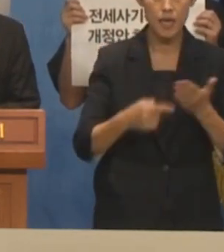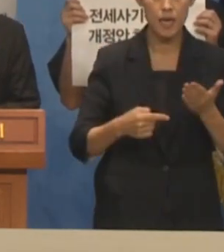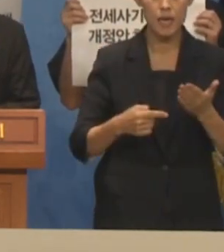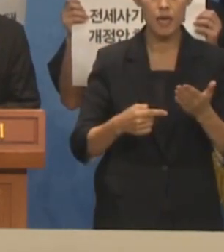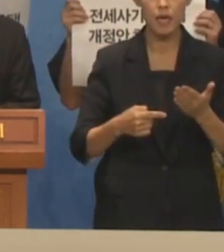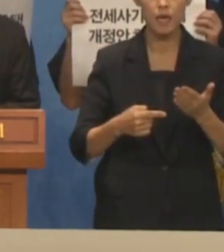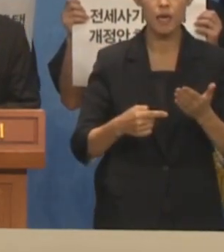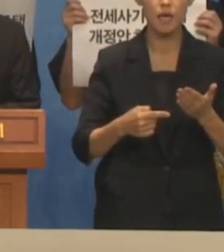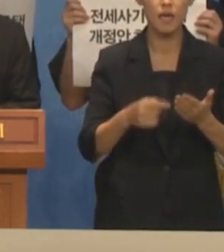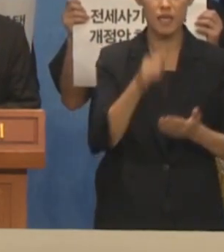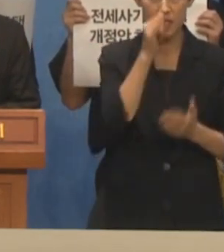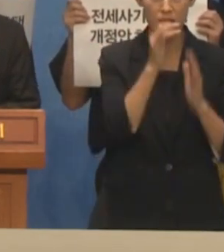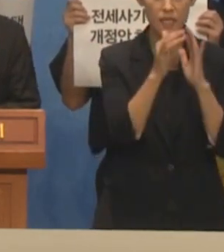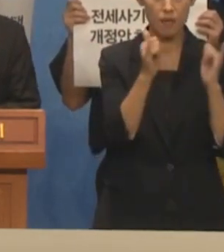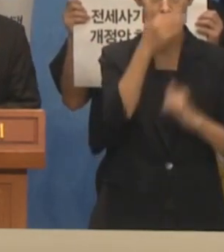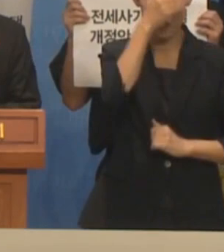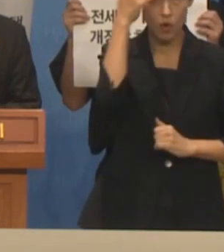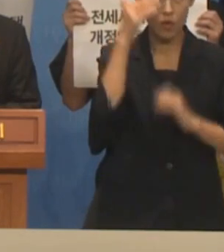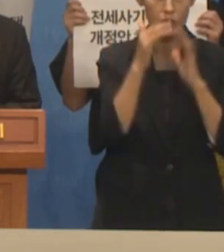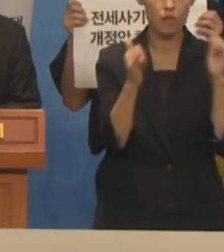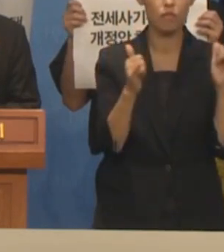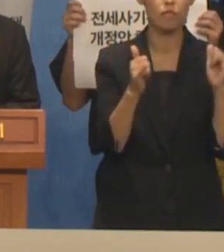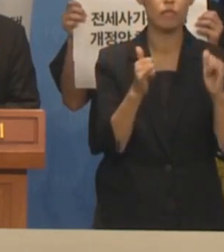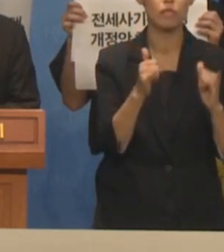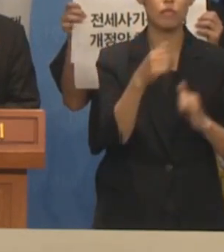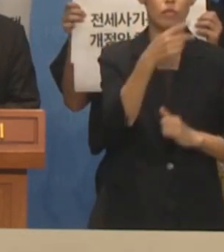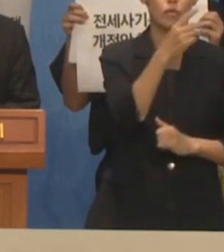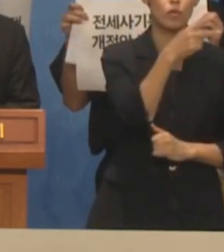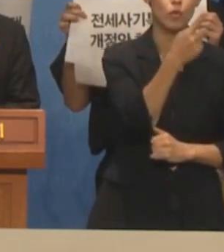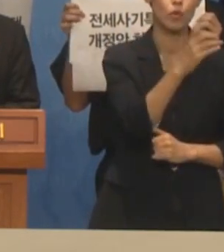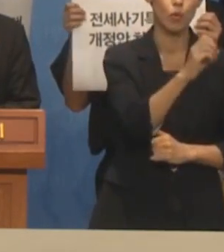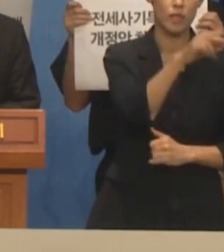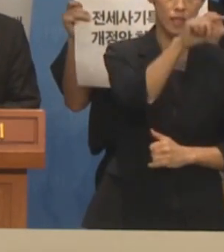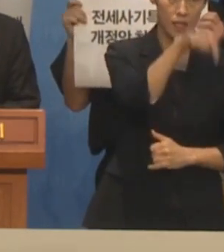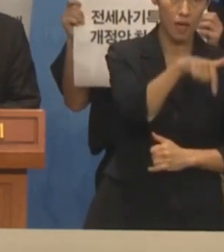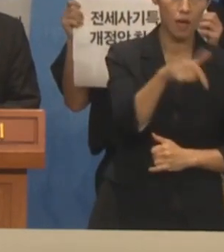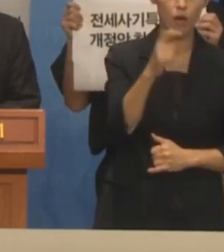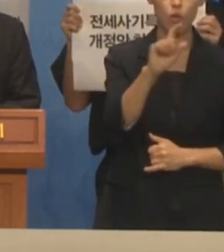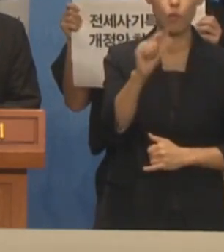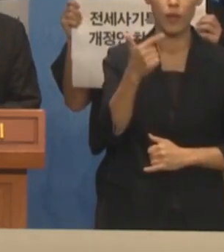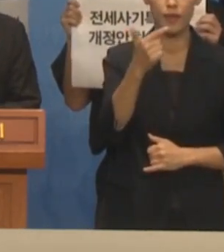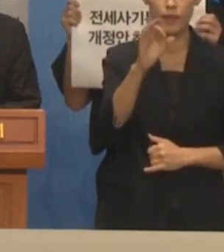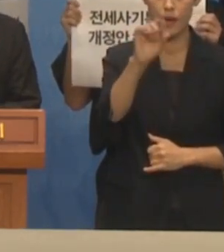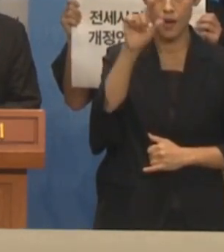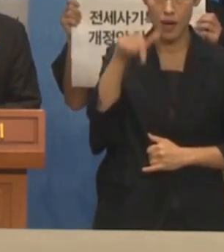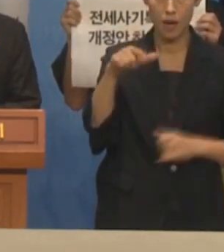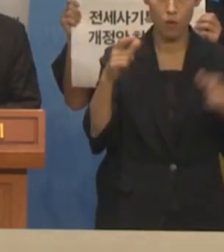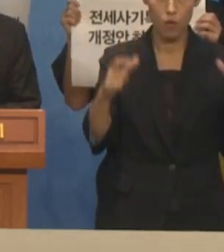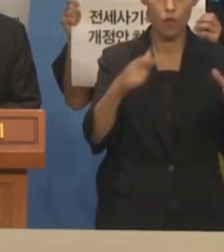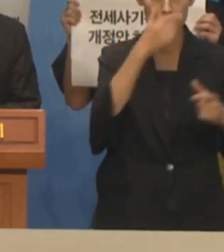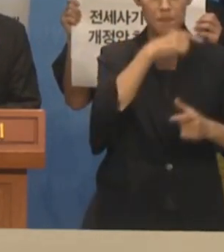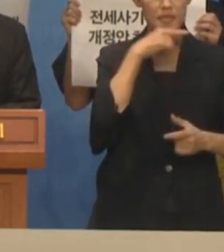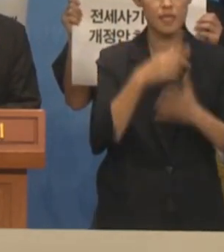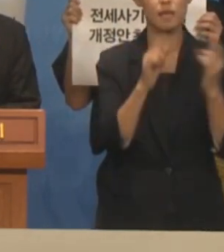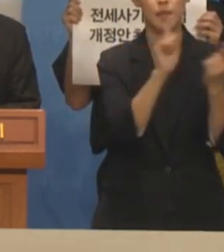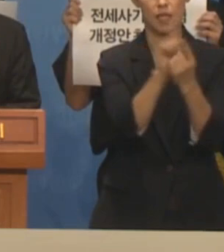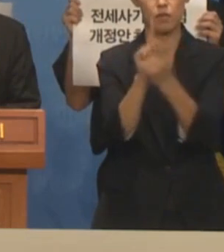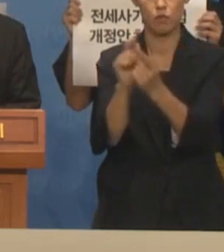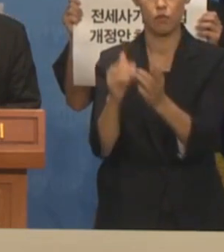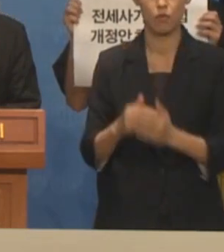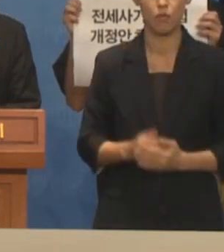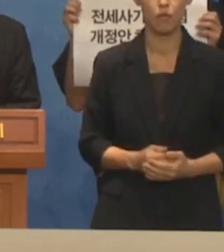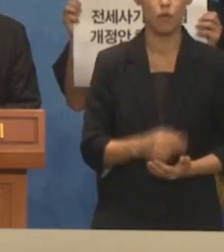청년들의 요청으로 동작구, 관악구 쪽 피해자분들을 만났는데요. 사실 동작구 대방동에서